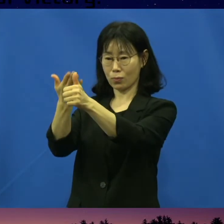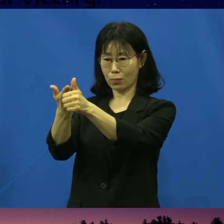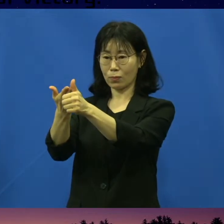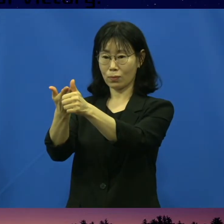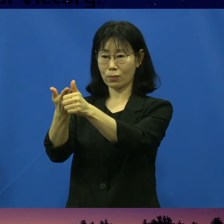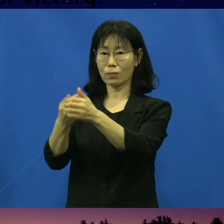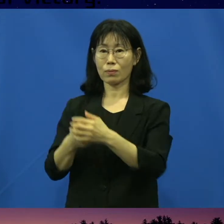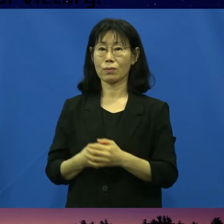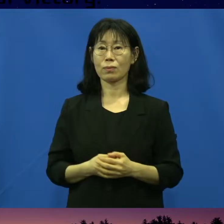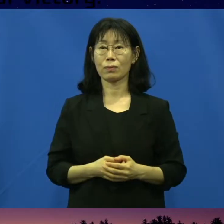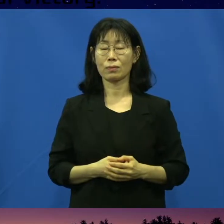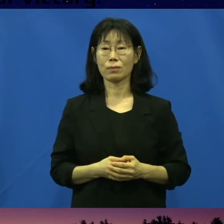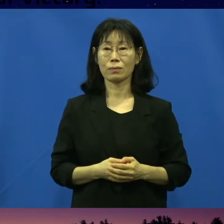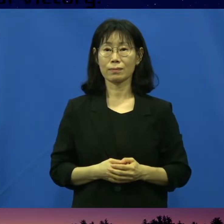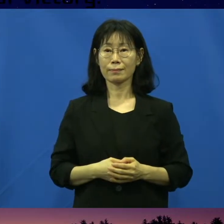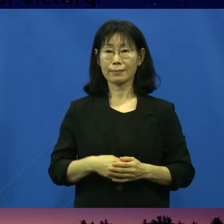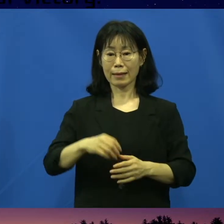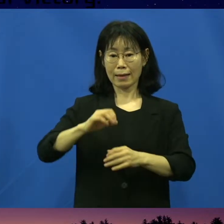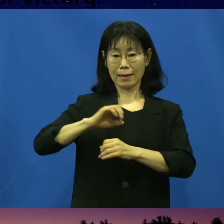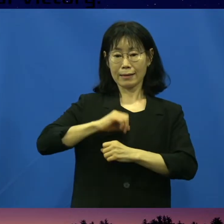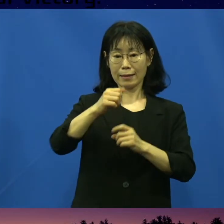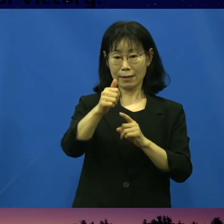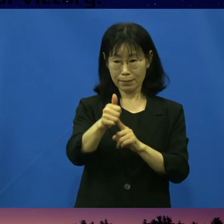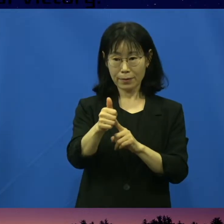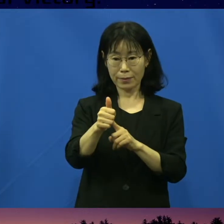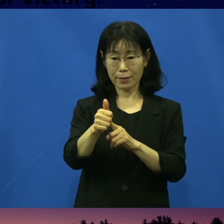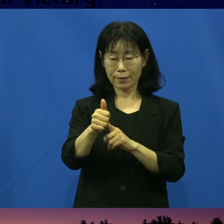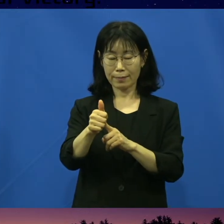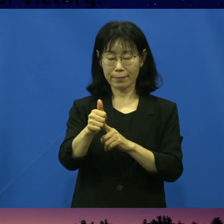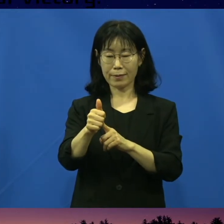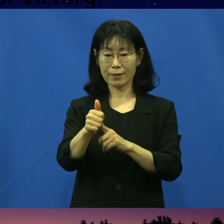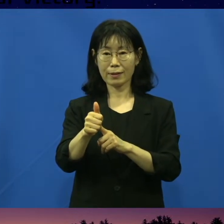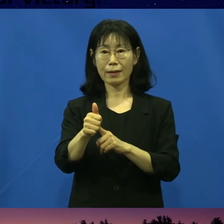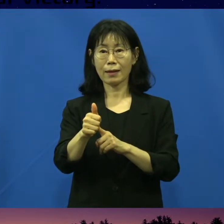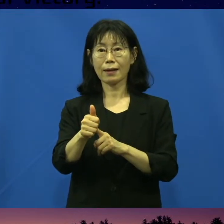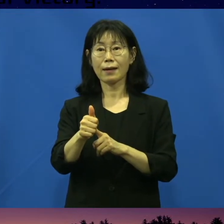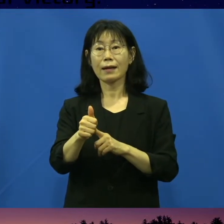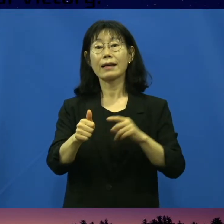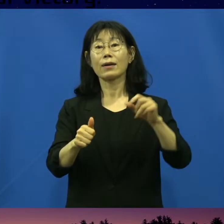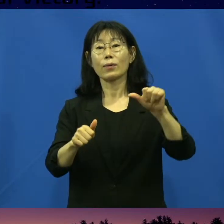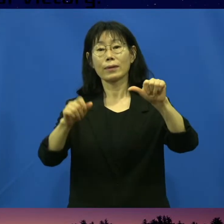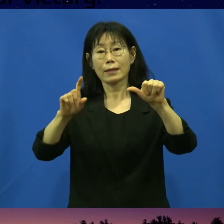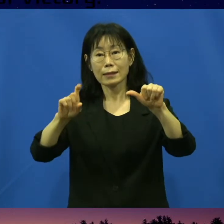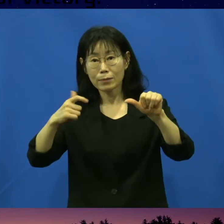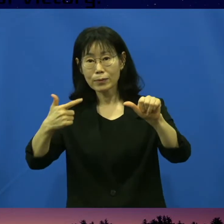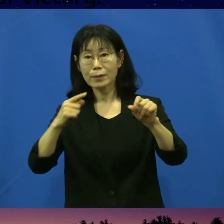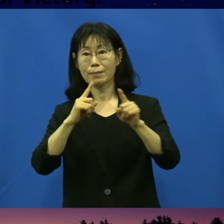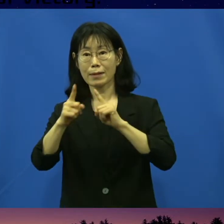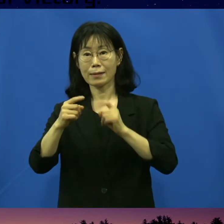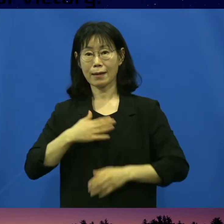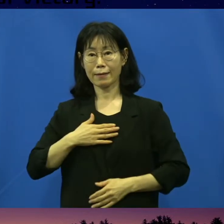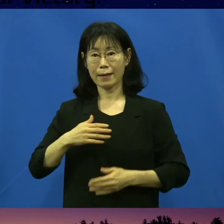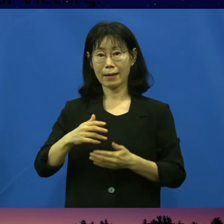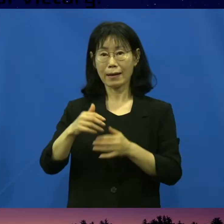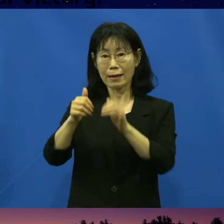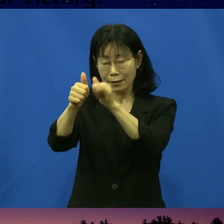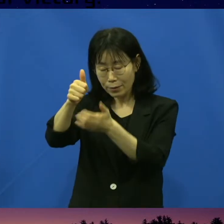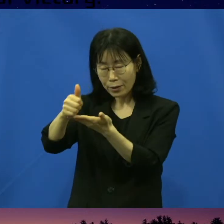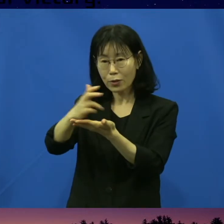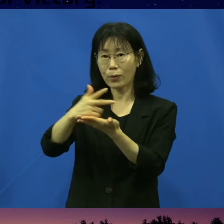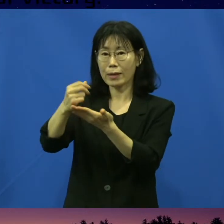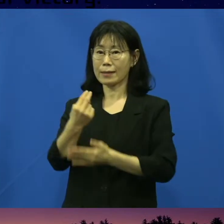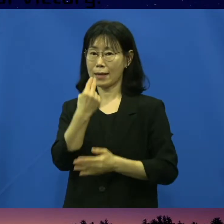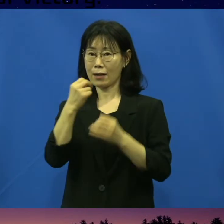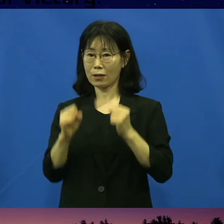그리고 그는 그의 신앙으로 끝나지 않죠. 자신의 모든 걸 내어놓습니다. 16절 이르되 내가 섬기는 여호와께서 살아계심을